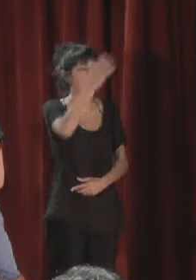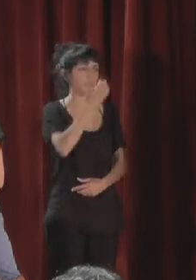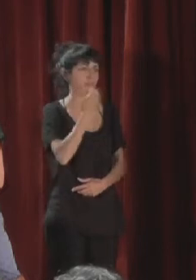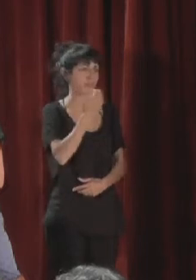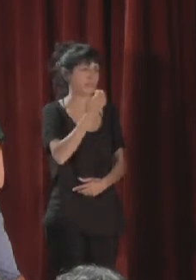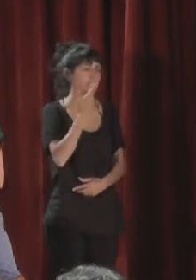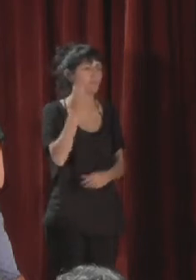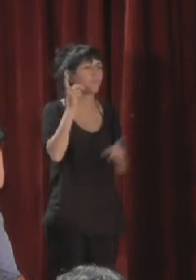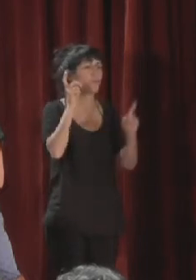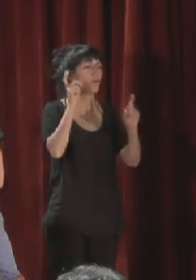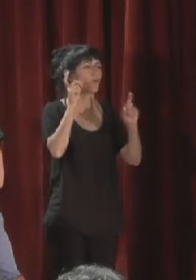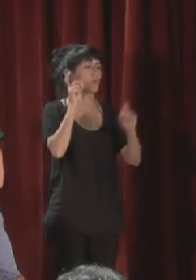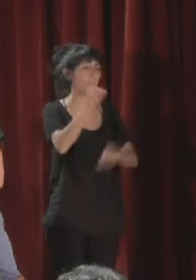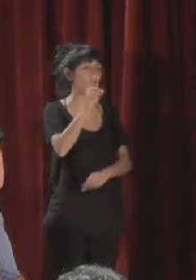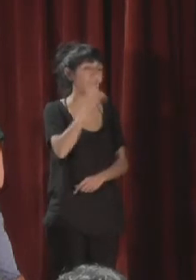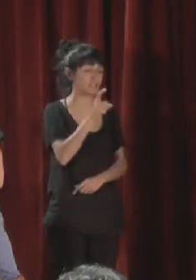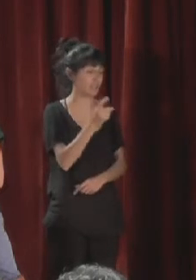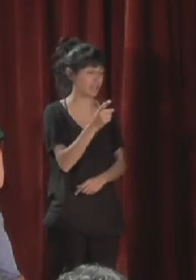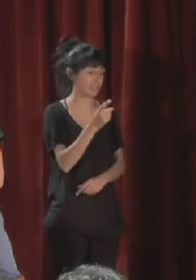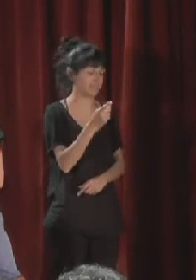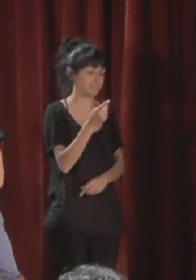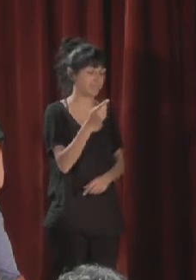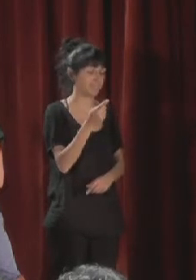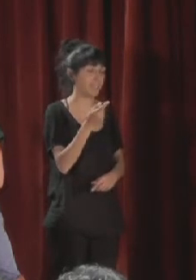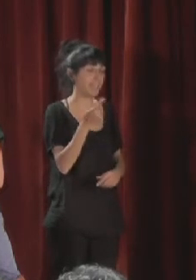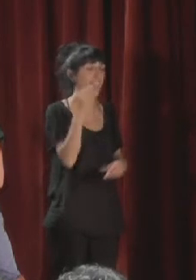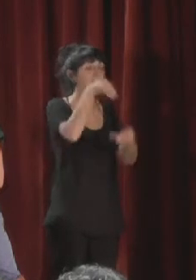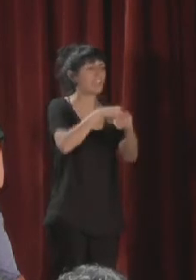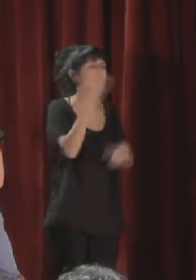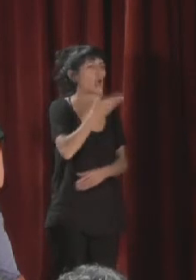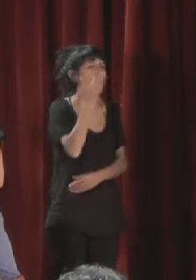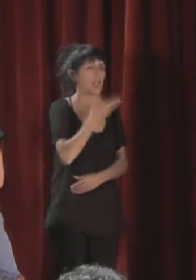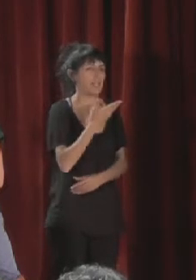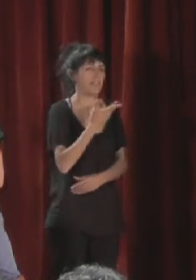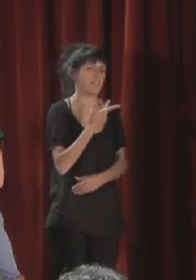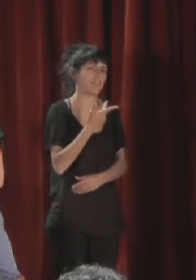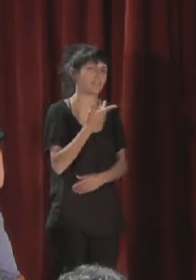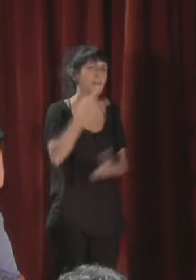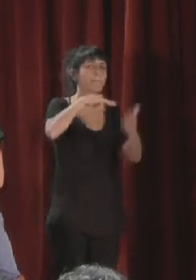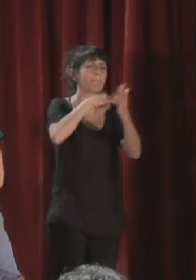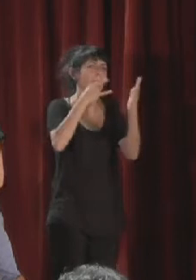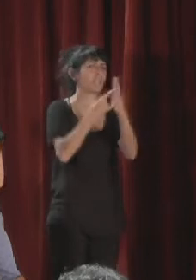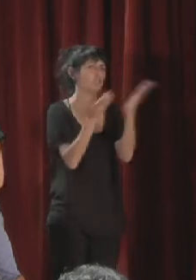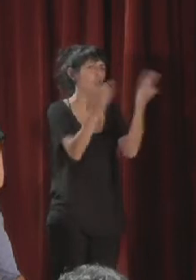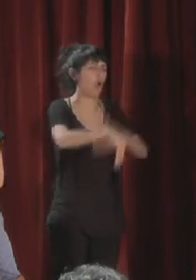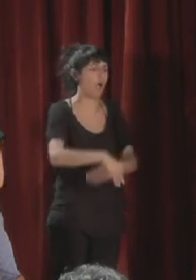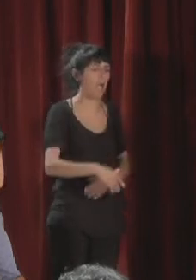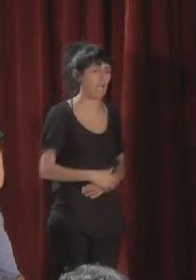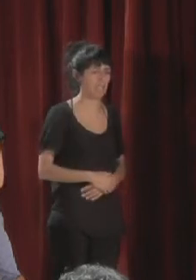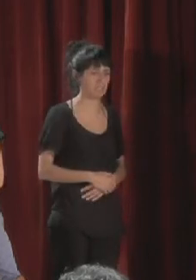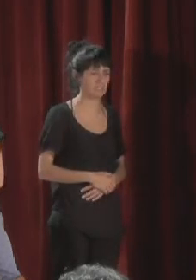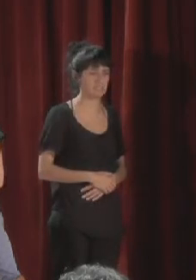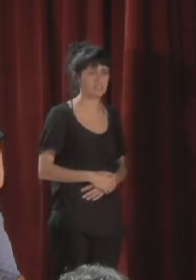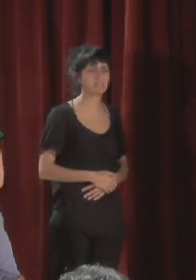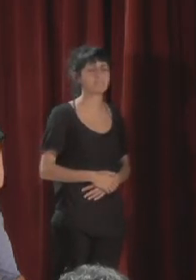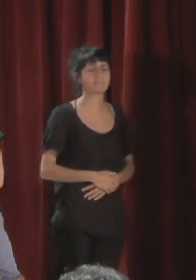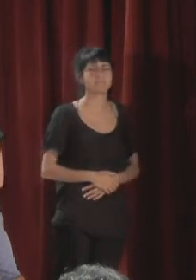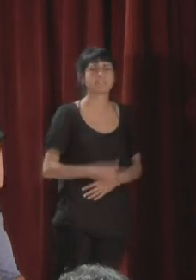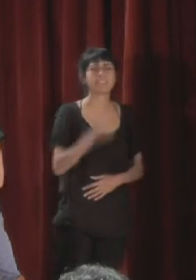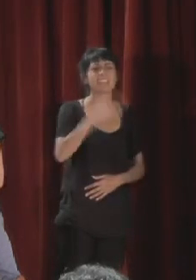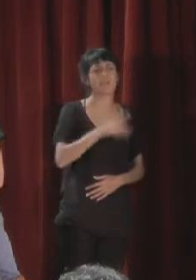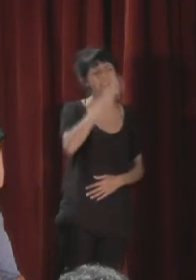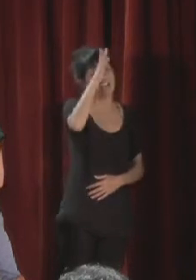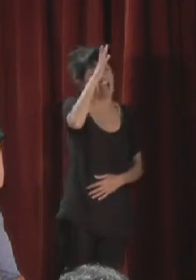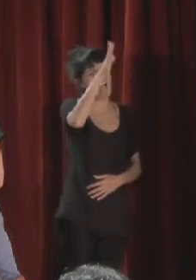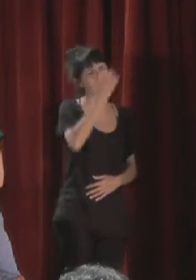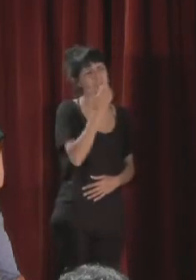teñen prácticamente equipamento. Estamos fartos da religión dentro das nosas escolas. Estamos fartos de que se menosprecien